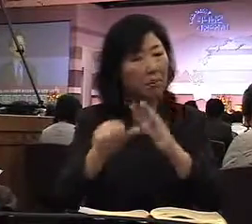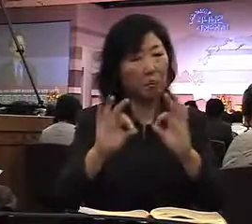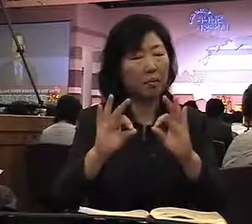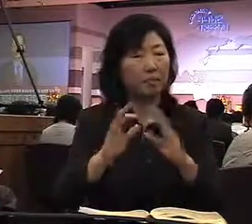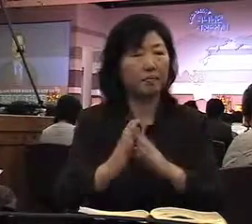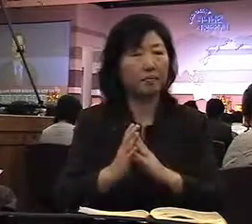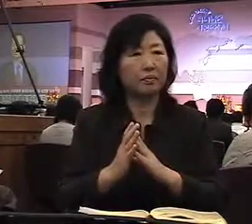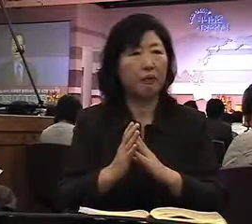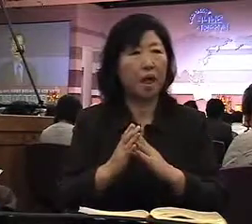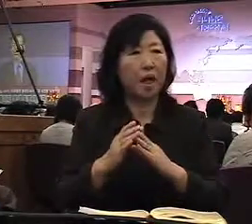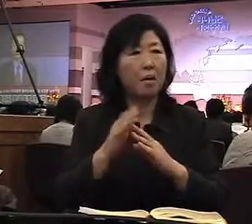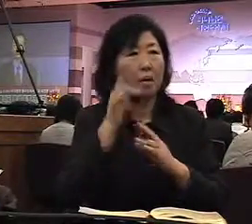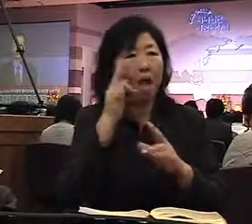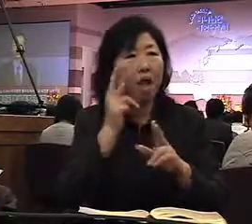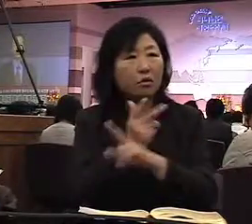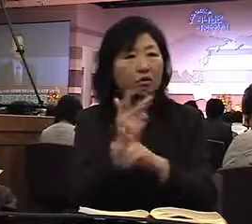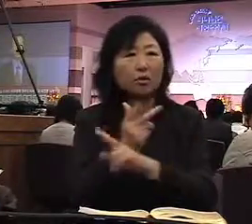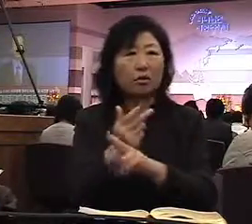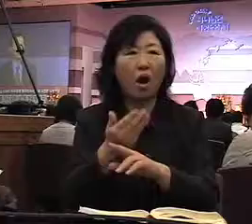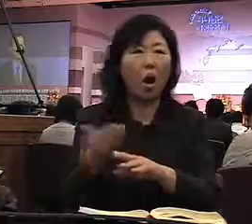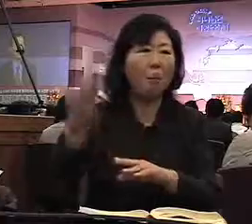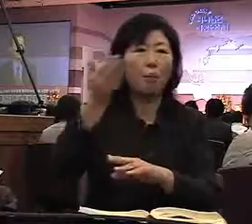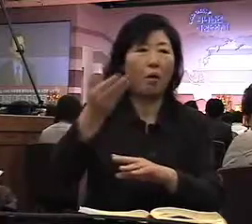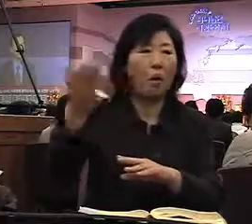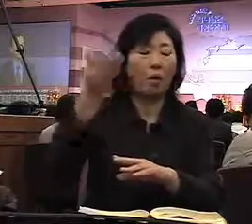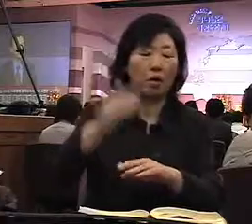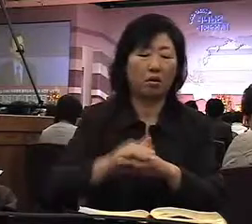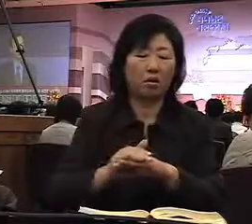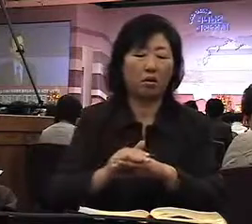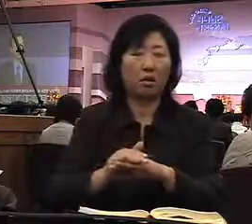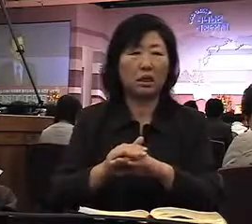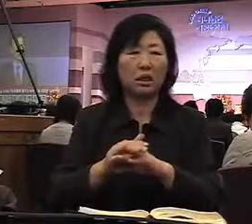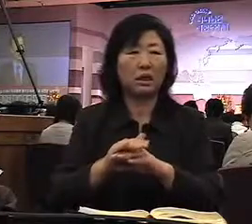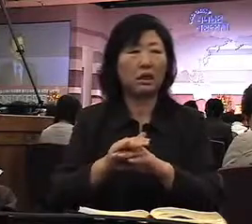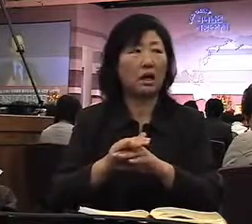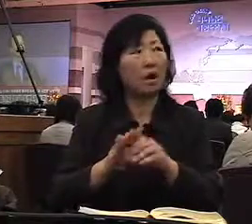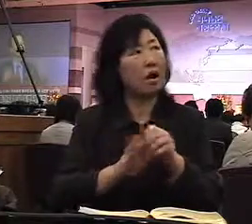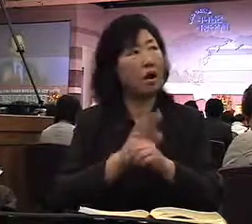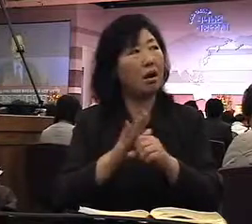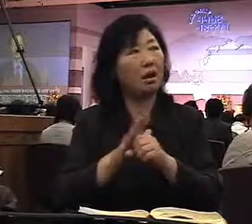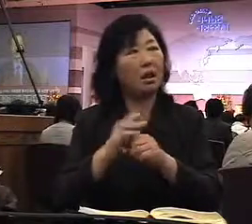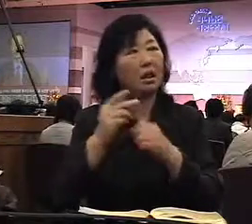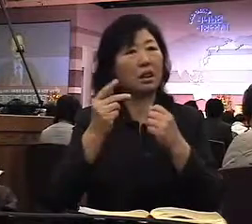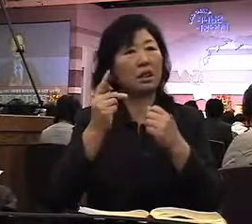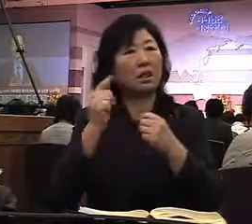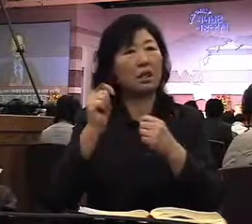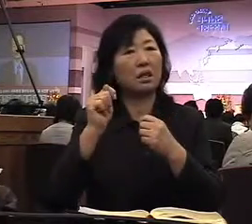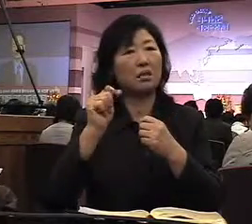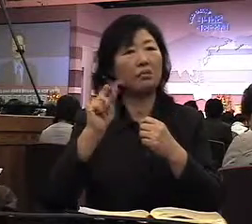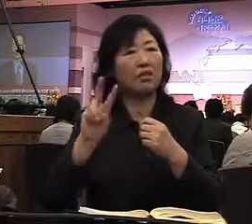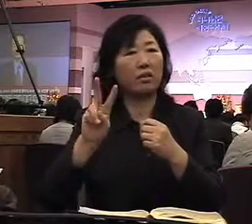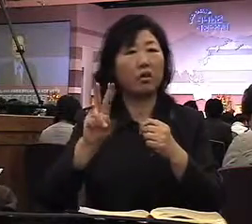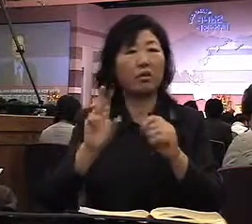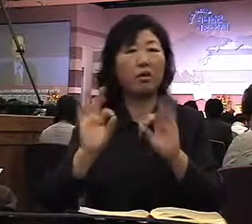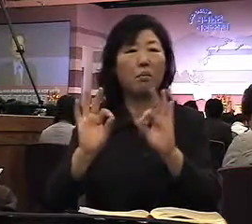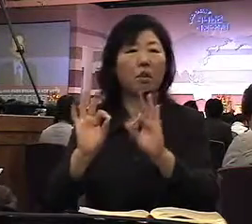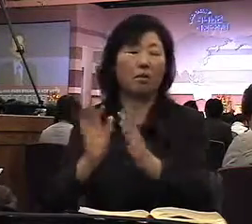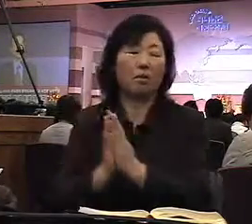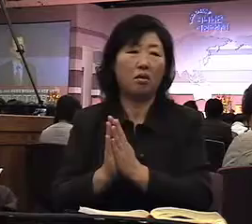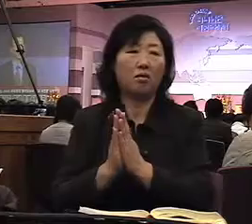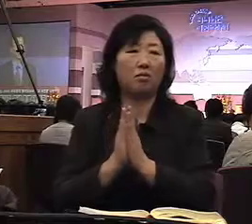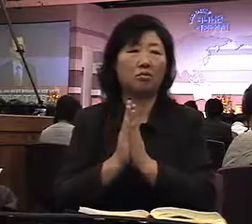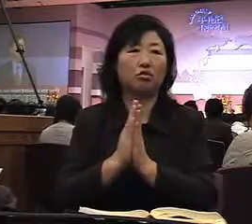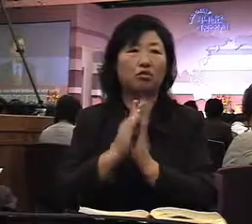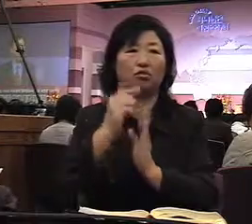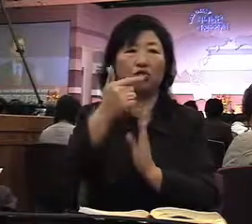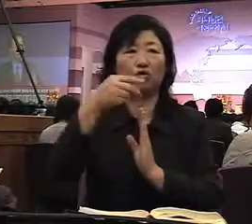매주 업데이트되는 사랑 TV도 한번 보시고 이 특세를 비롯하여 계속 매주 우리 교회에서 일어나고 있는 그 뉴스를